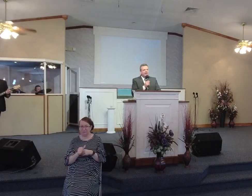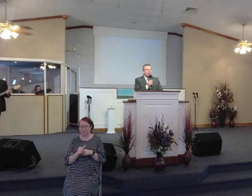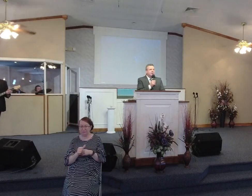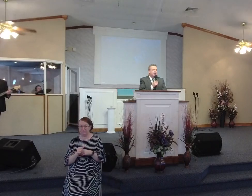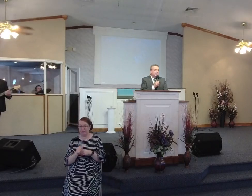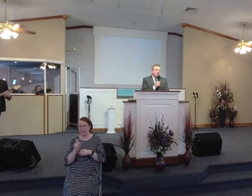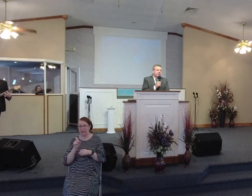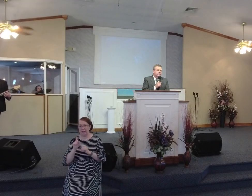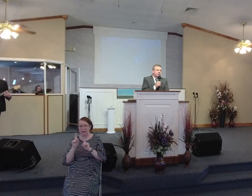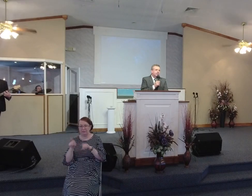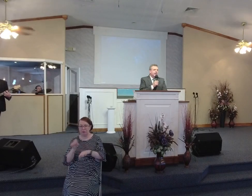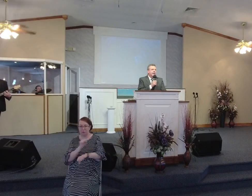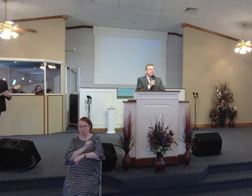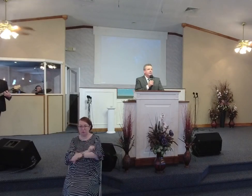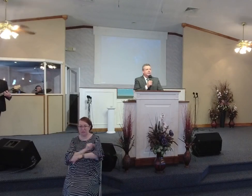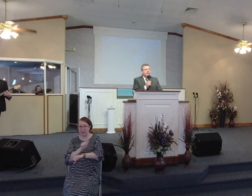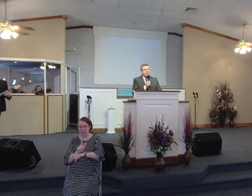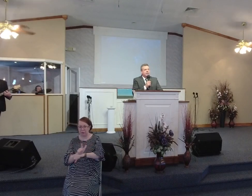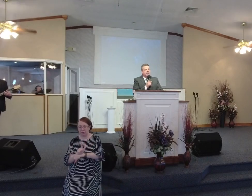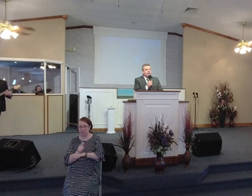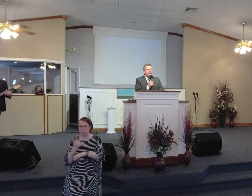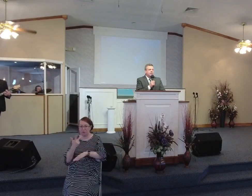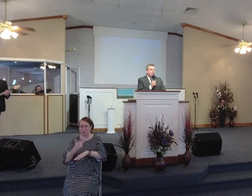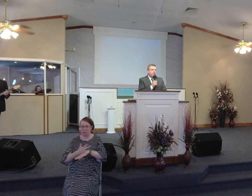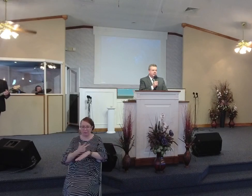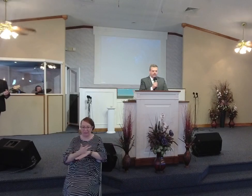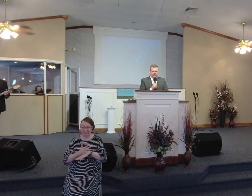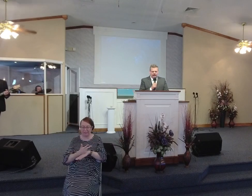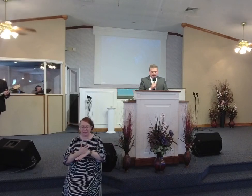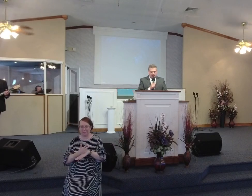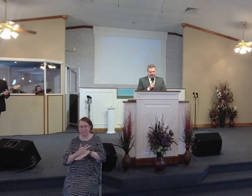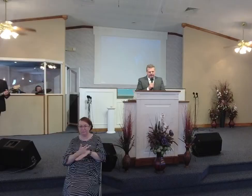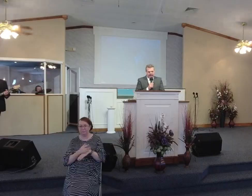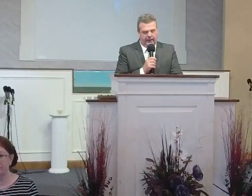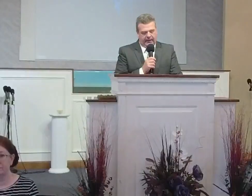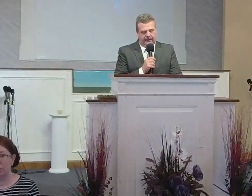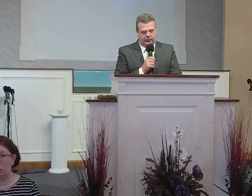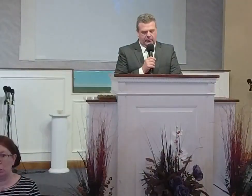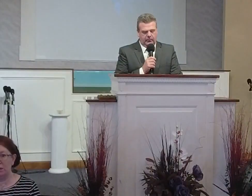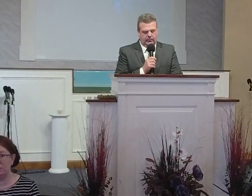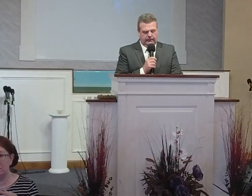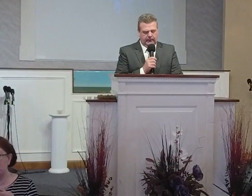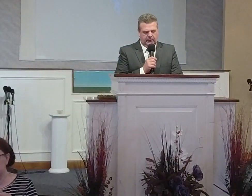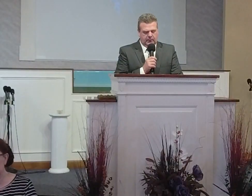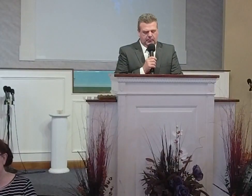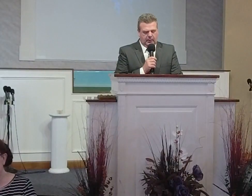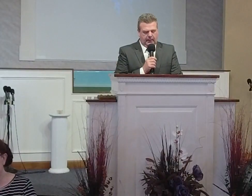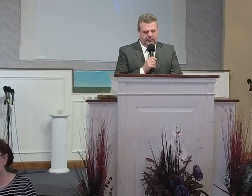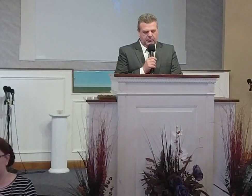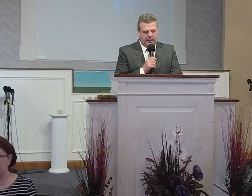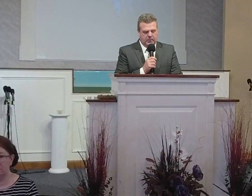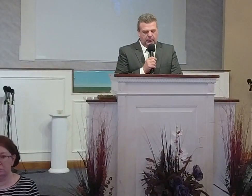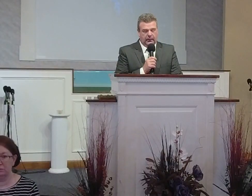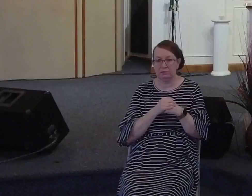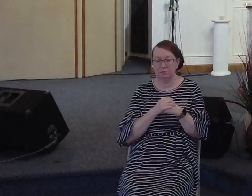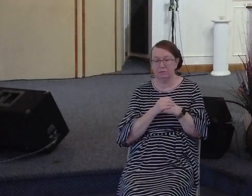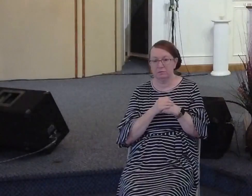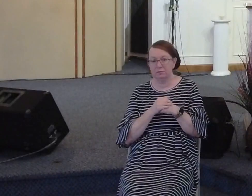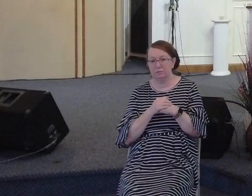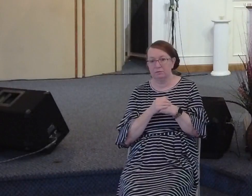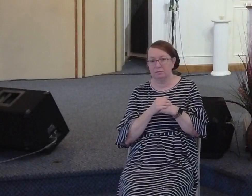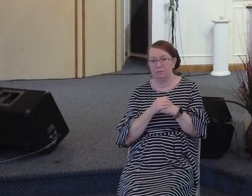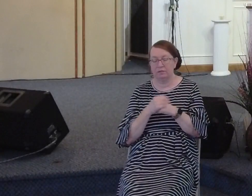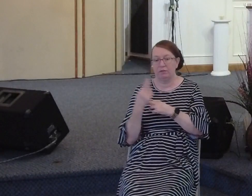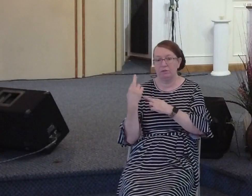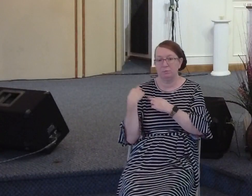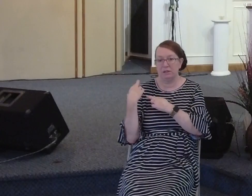Hubiese deseado no hacerlo. Voy a tener que ir a San Luis por 3 días y regreso el sábado en la tarde. Es